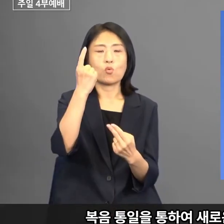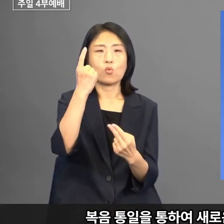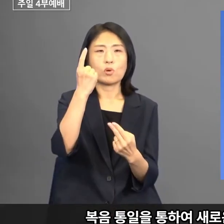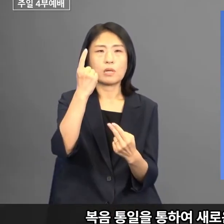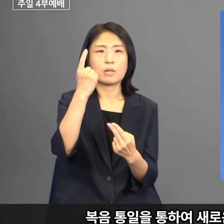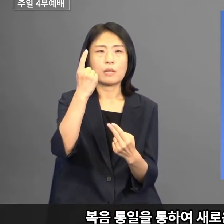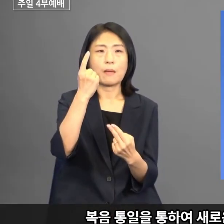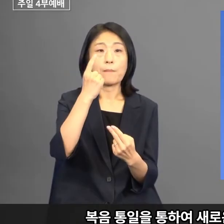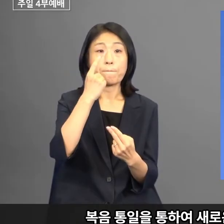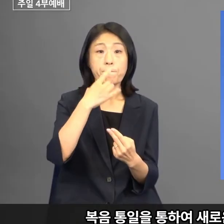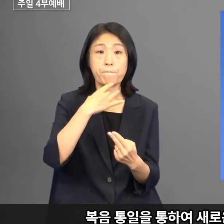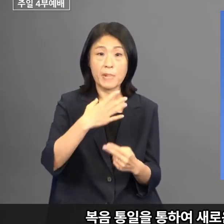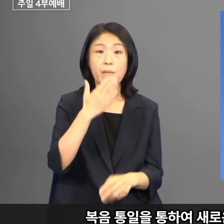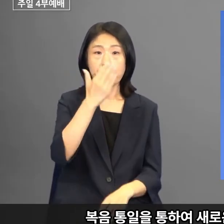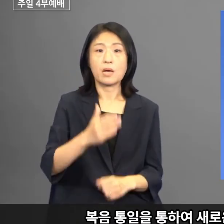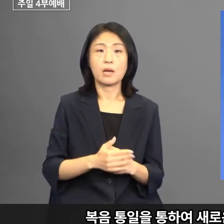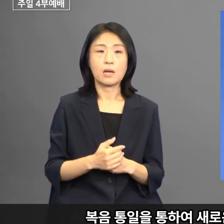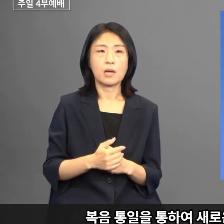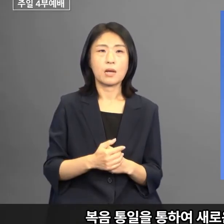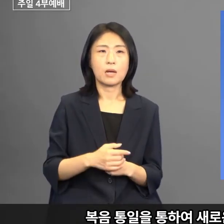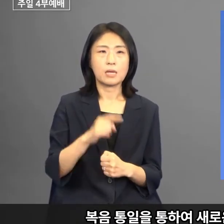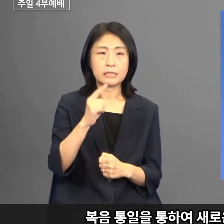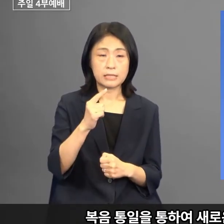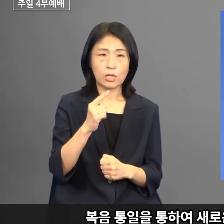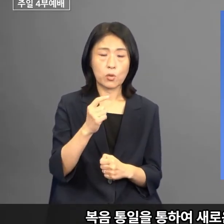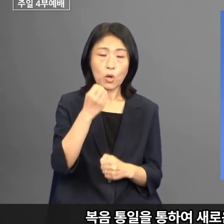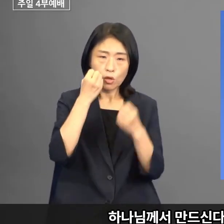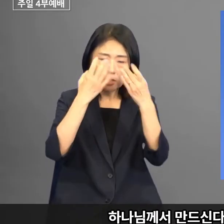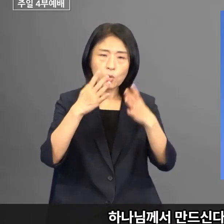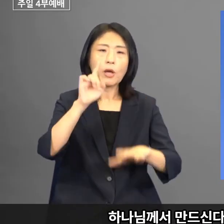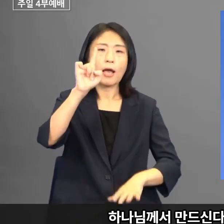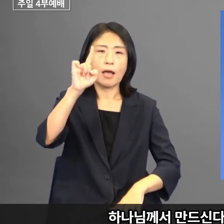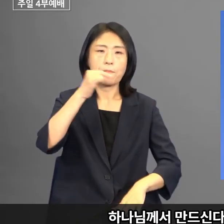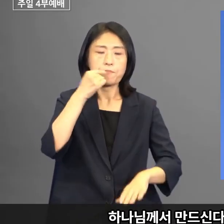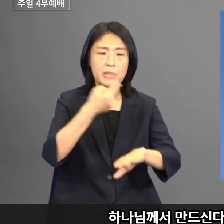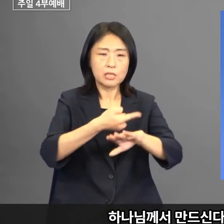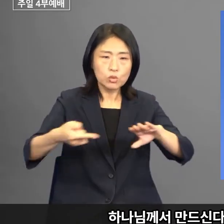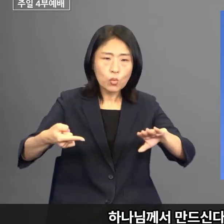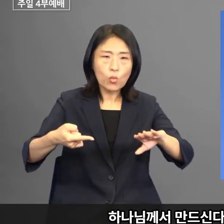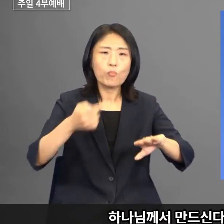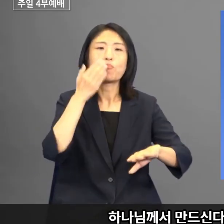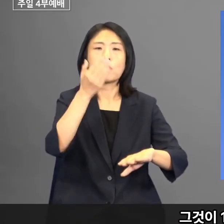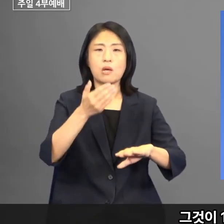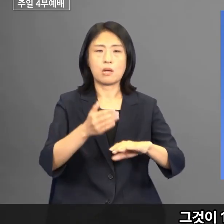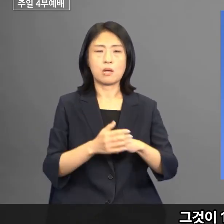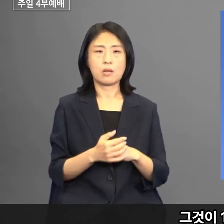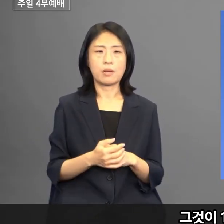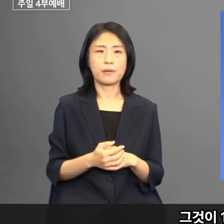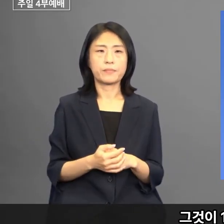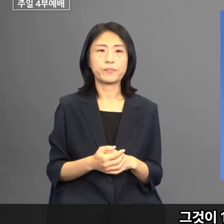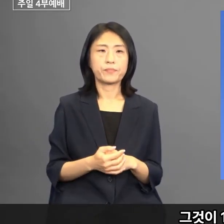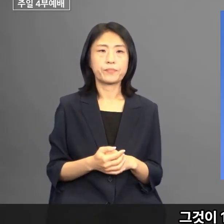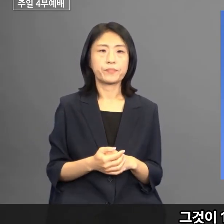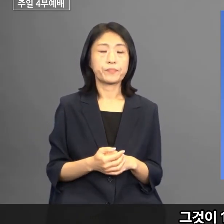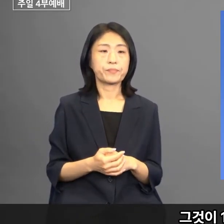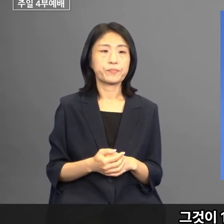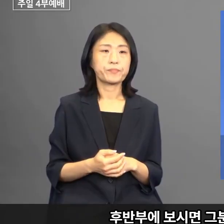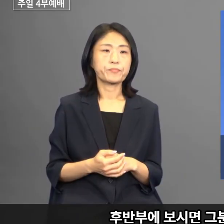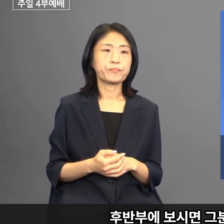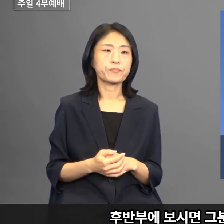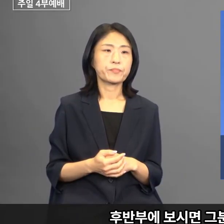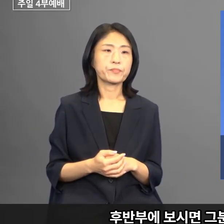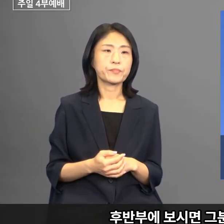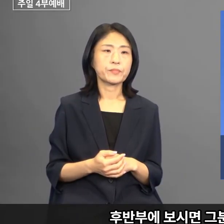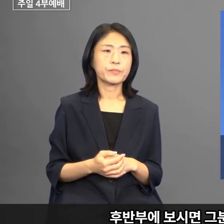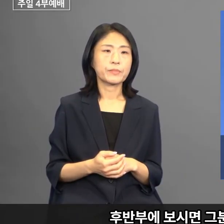통하여 새로운 한 민족, 새로운 한 사람을 하나님께서 만드신다고 말씀하셨기 때문이죠. 그것이 15절입니다. 자,